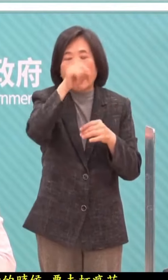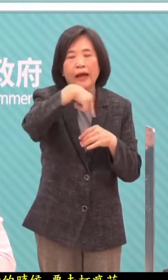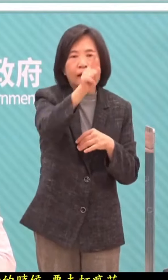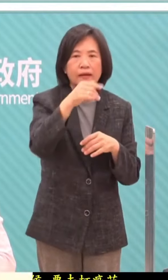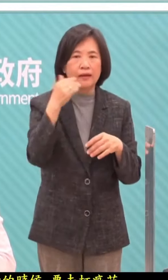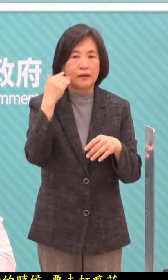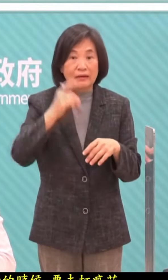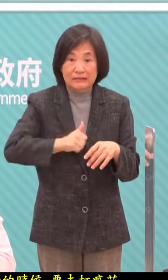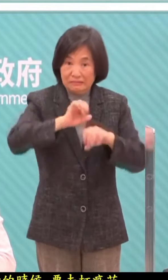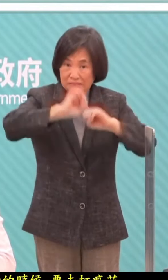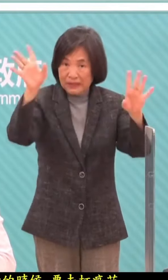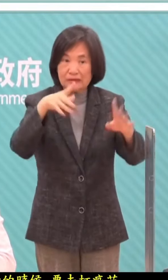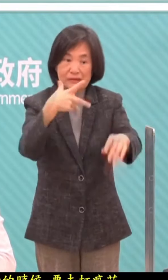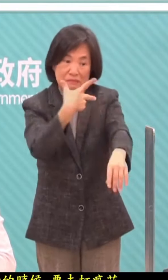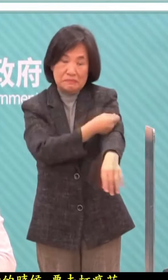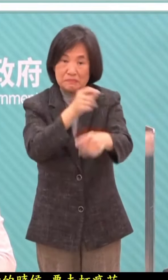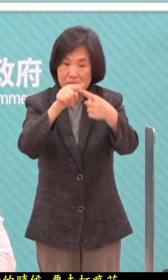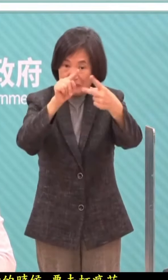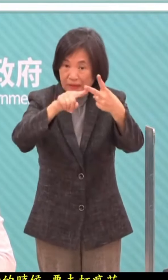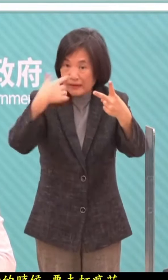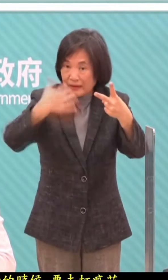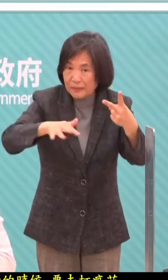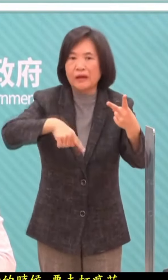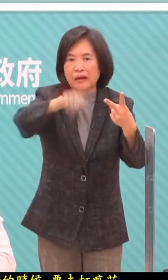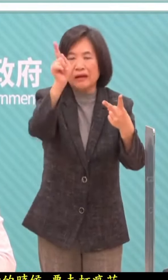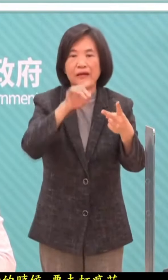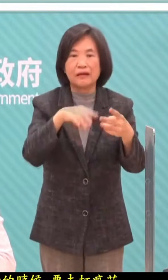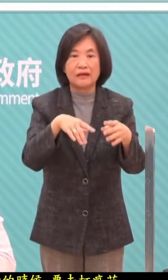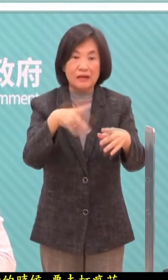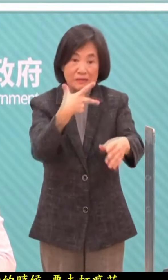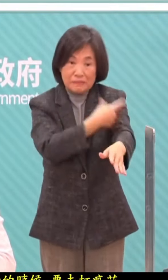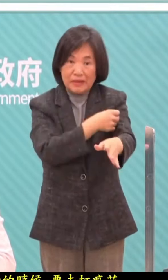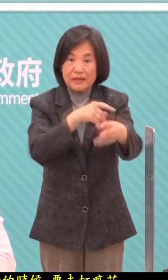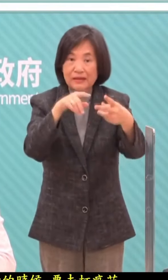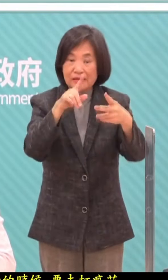2剂的还是赶快去打。打疫苗不是保护自己，更重要是保护别人。